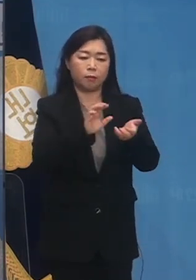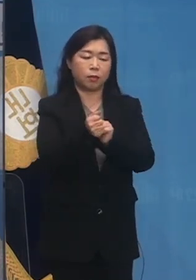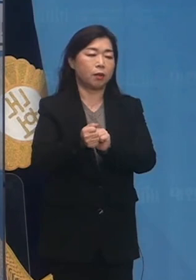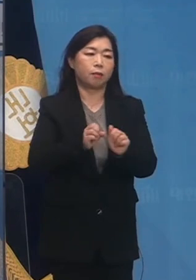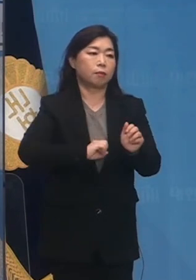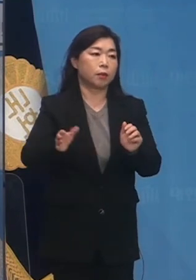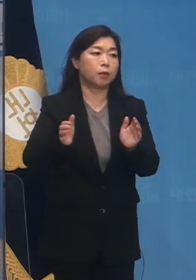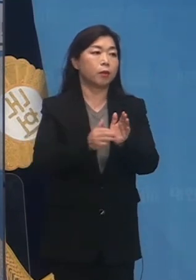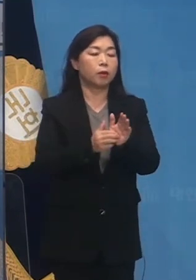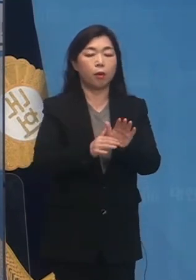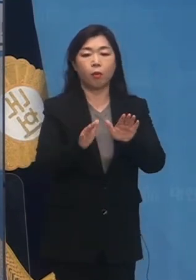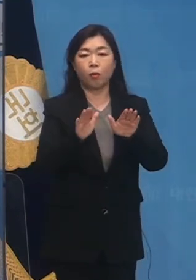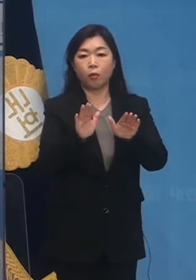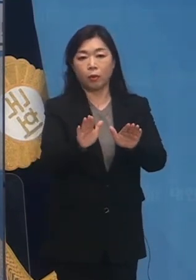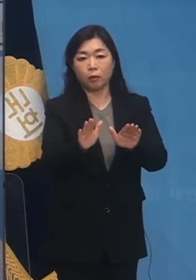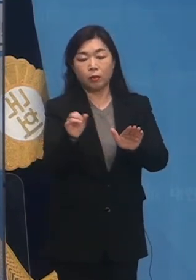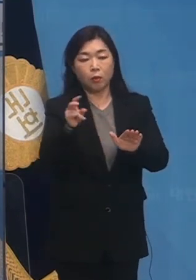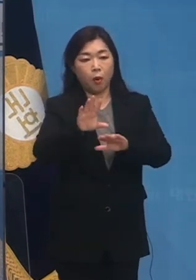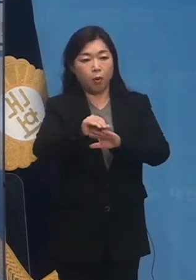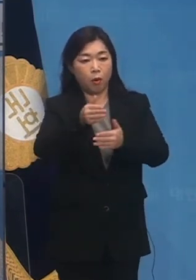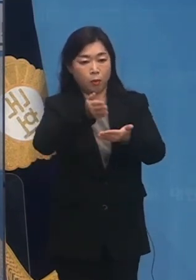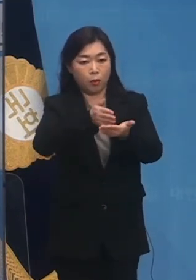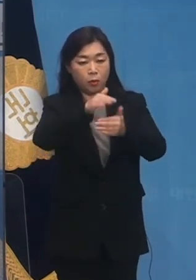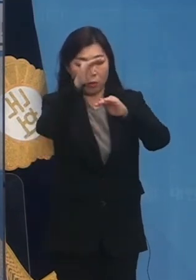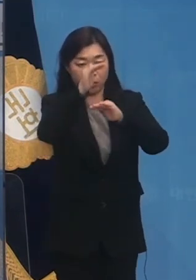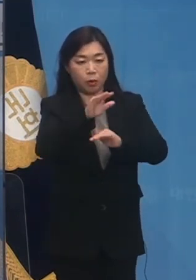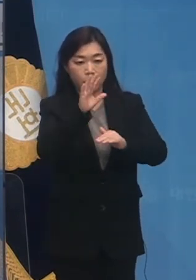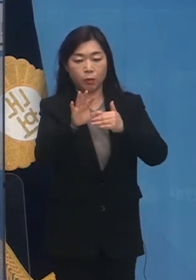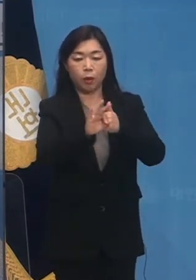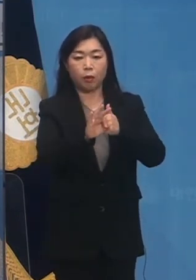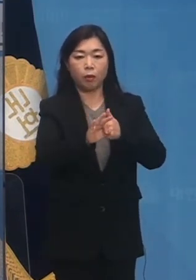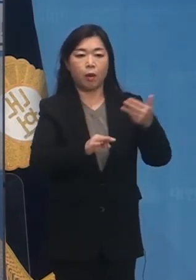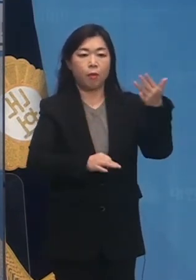뭉개었고, 오늘 한 언론 보도에 따르면